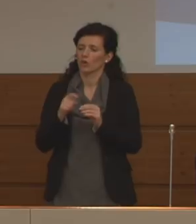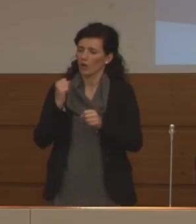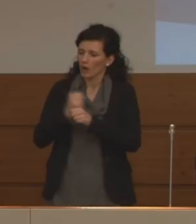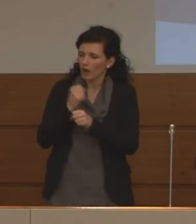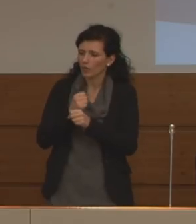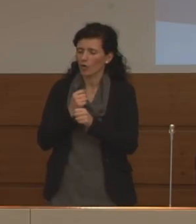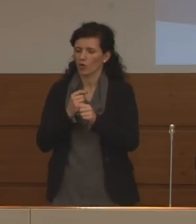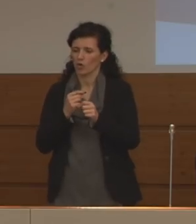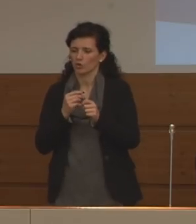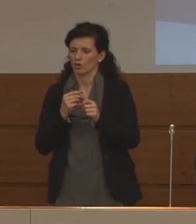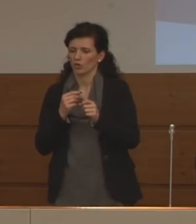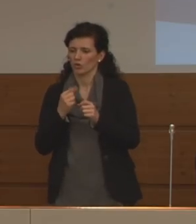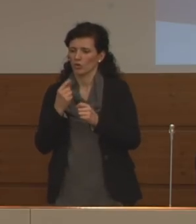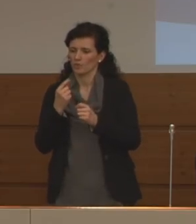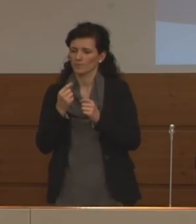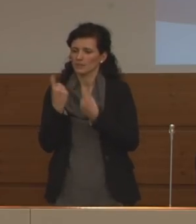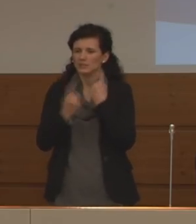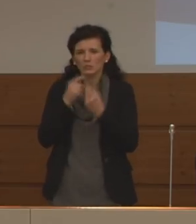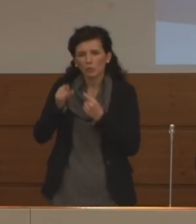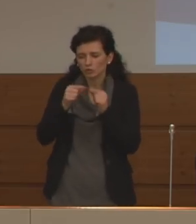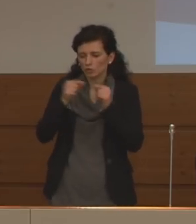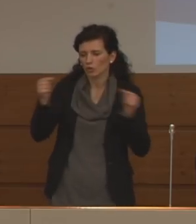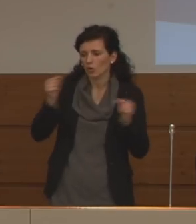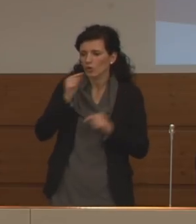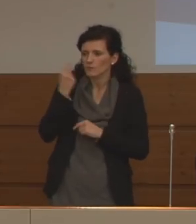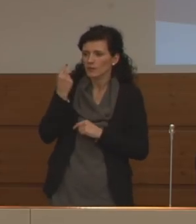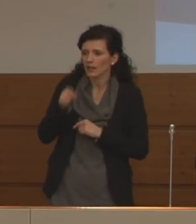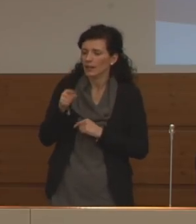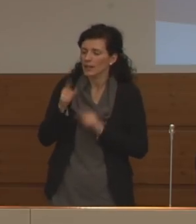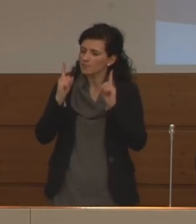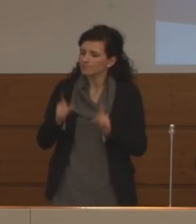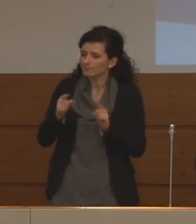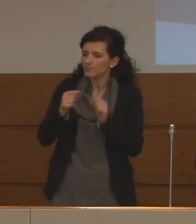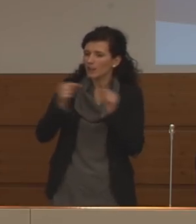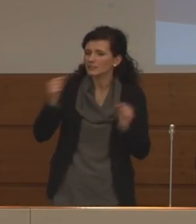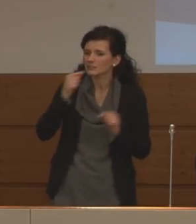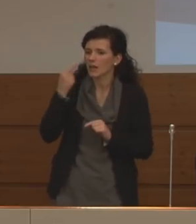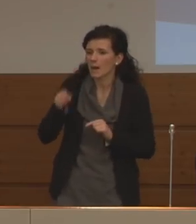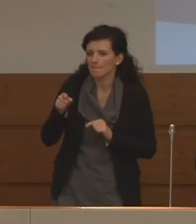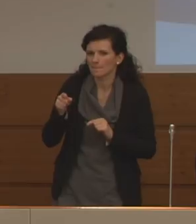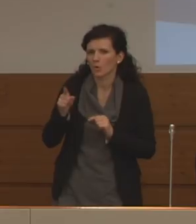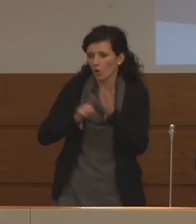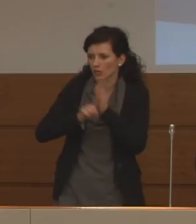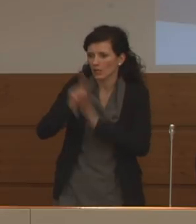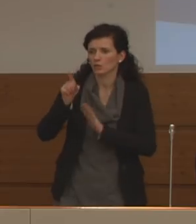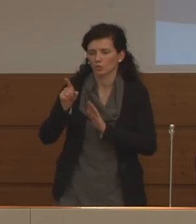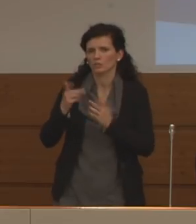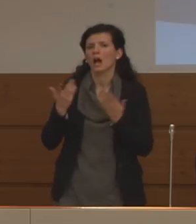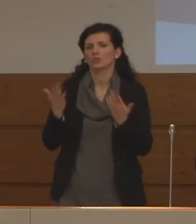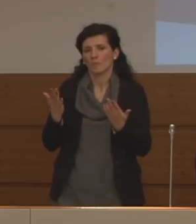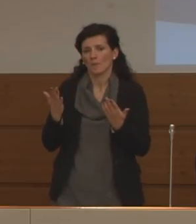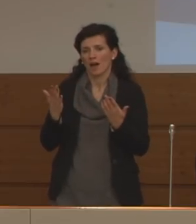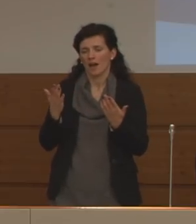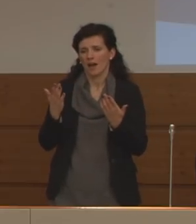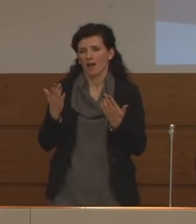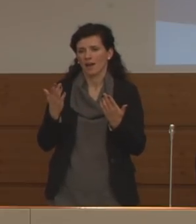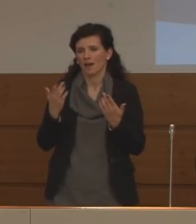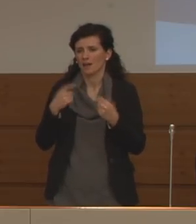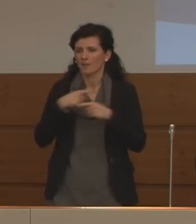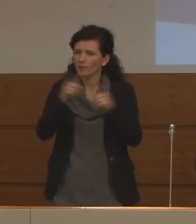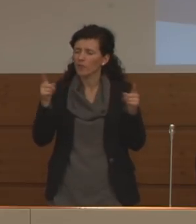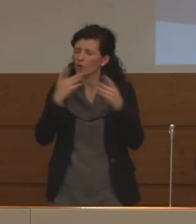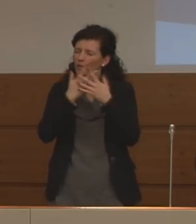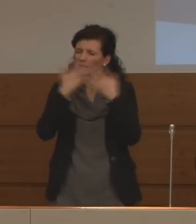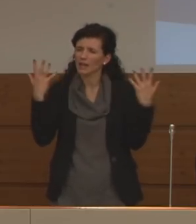sostenibilità della realizzazione dei tamponi abbiate e lo abbiano ben in testa